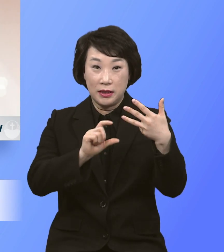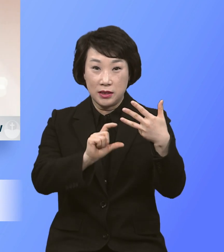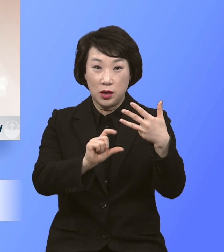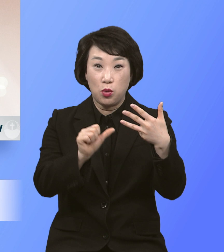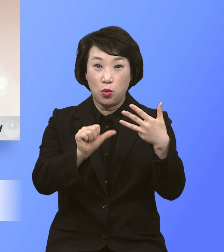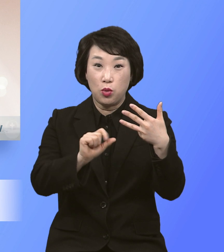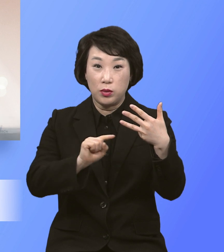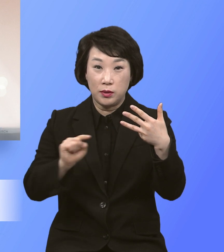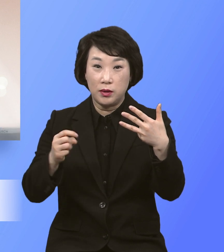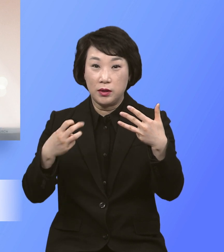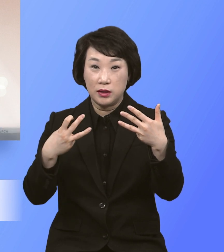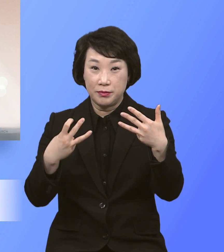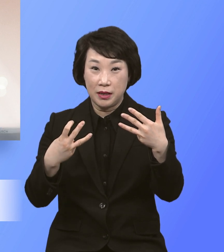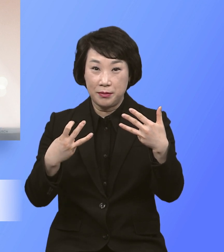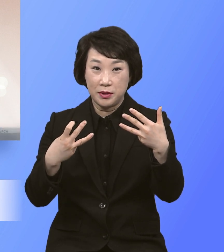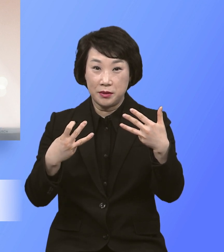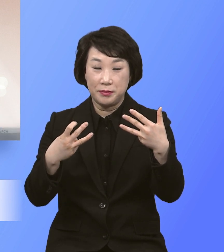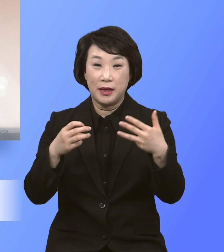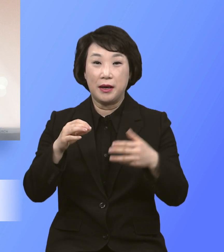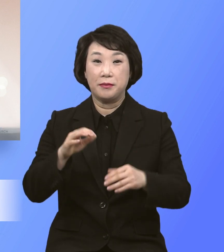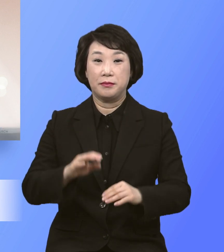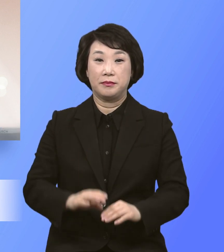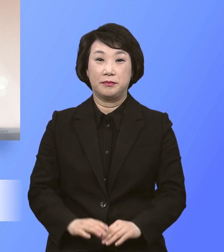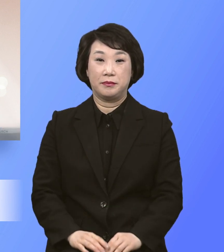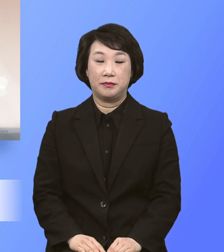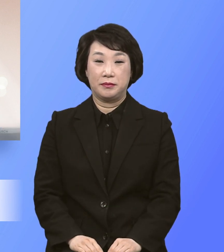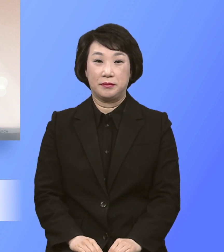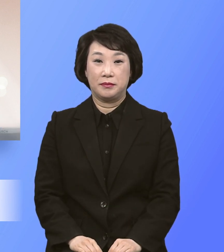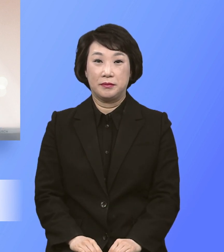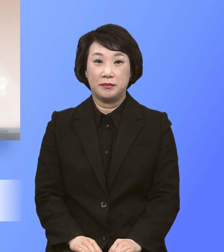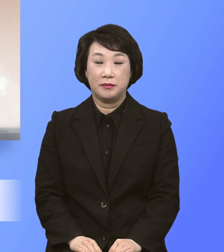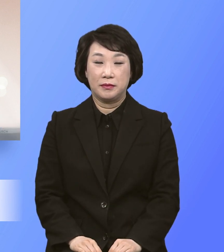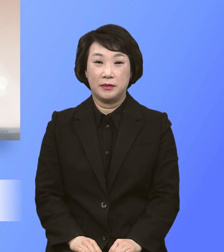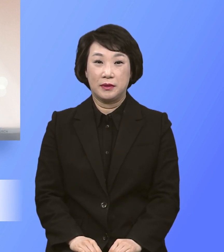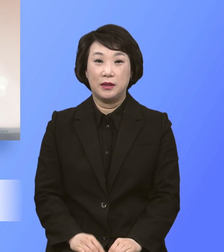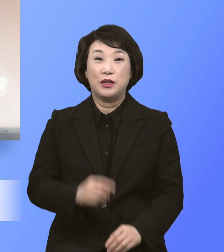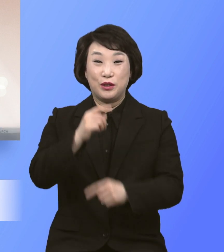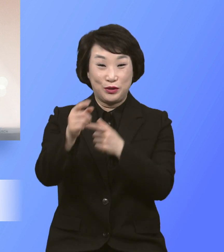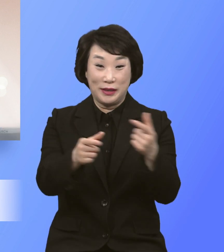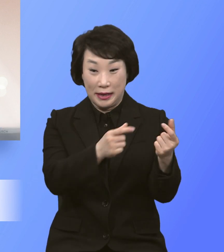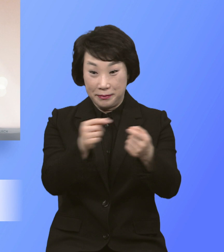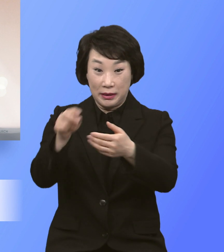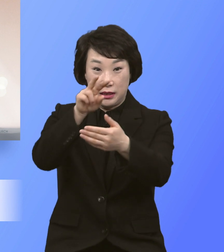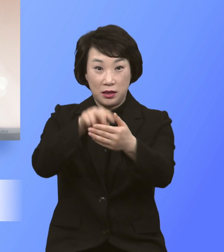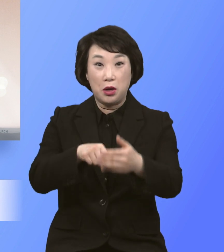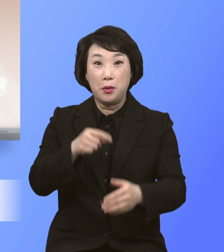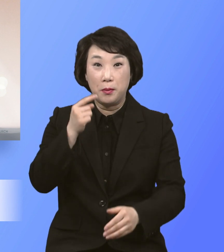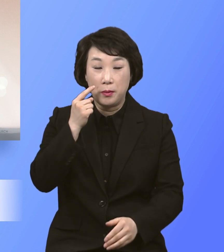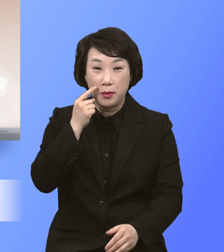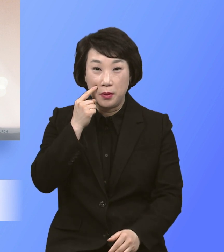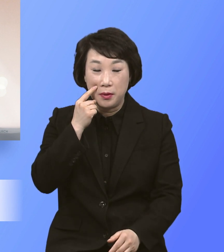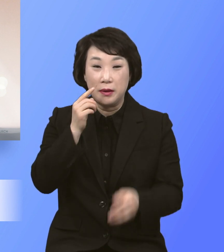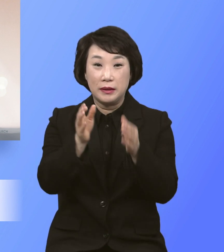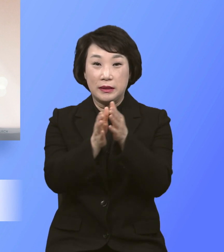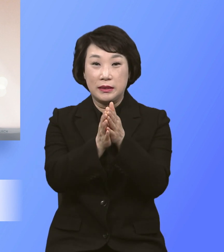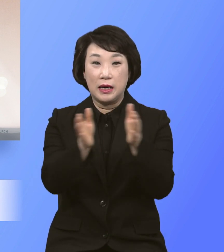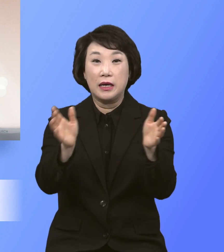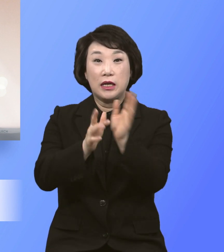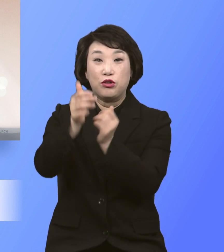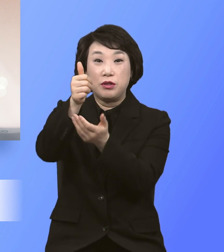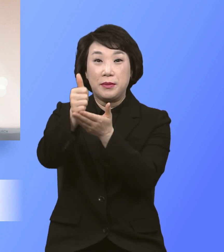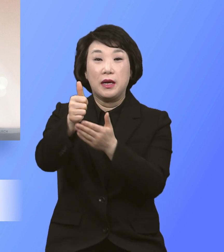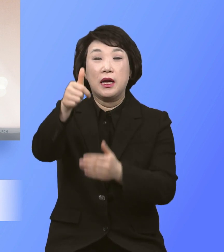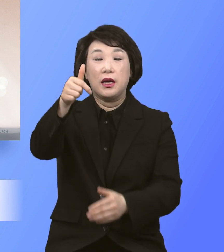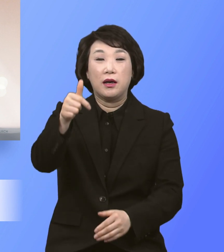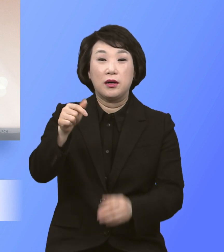8장 5절에서 13절입니다. 큰 음성으로 시작.